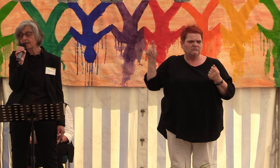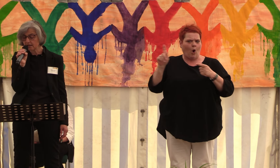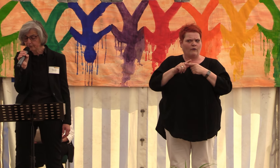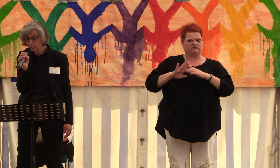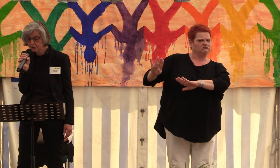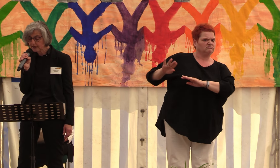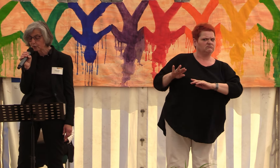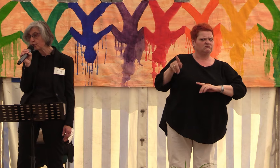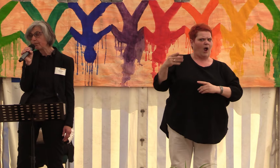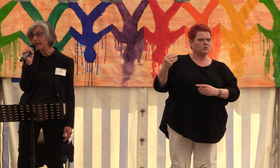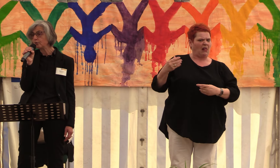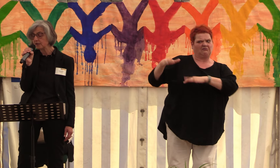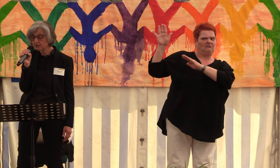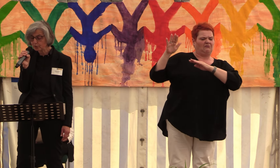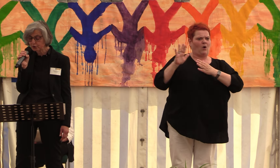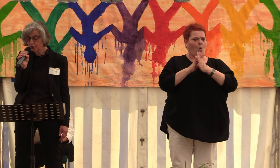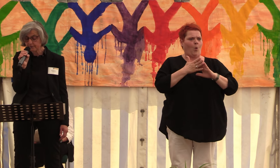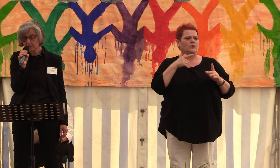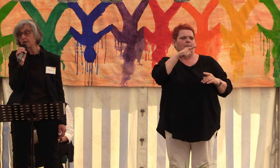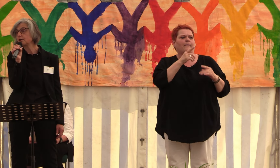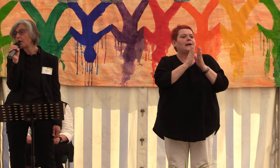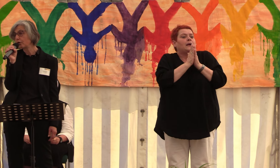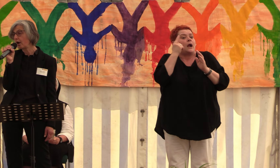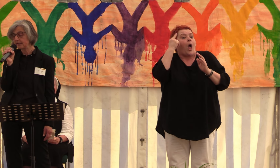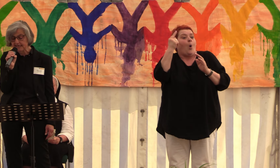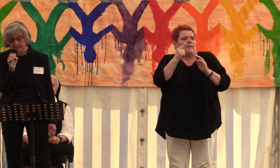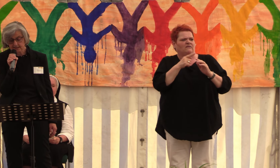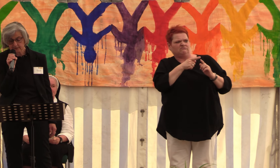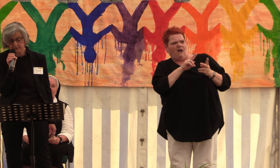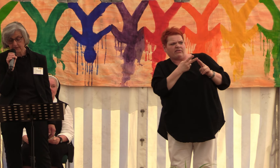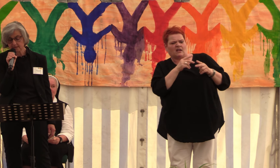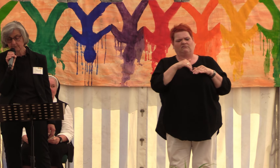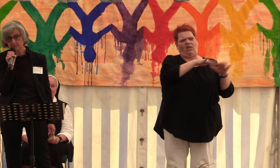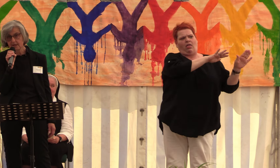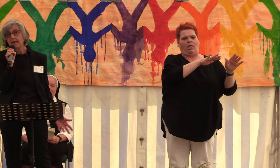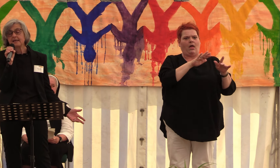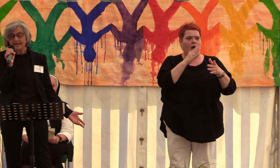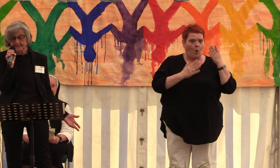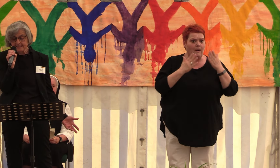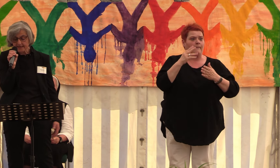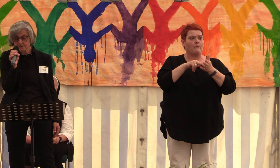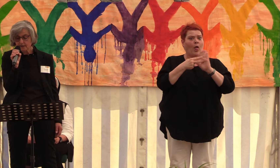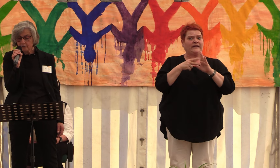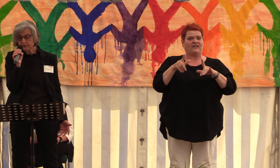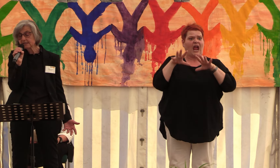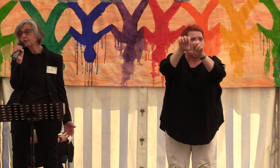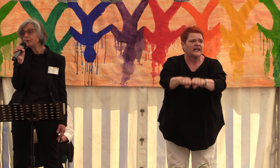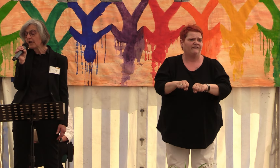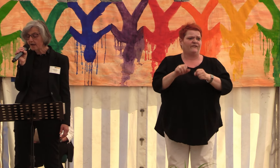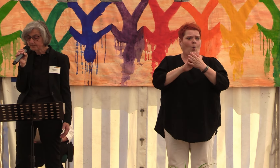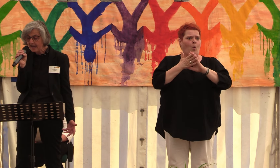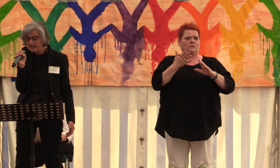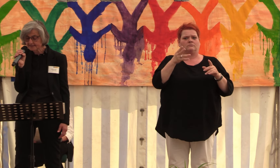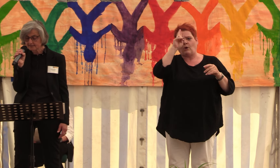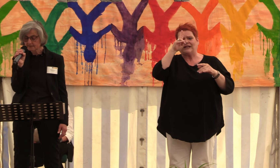Menschen mit anderen Vorstellungen und Meinungen nicht nur beschimpft, sondern auch körperlich angegriffen werden. In einer Zeit, wo wir das